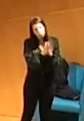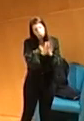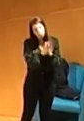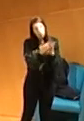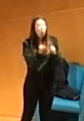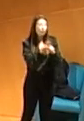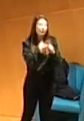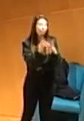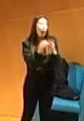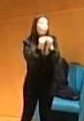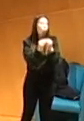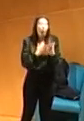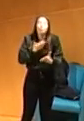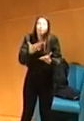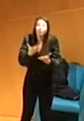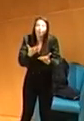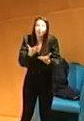l'amour, ça ne suffit pas.